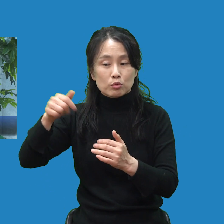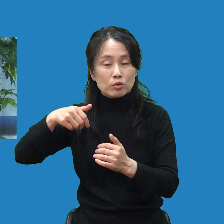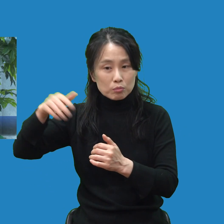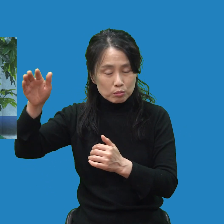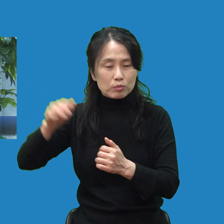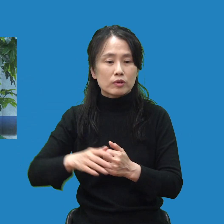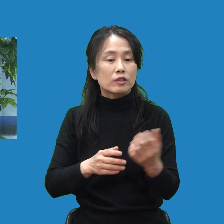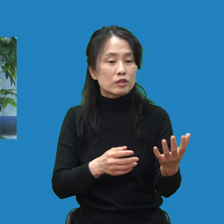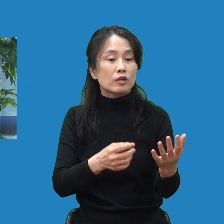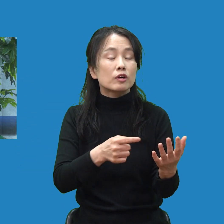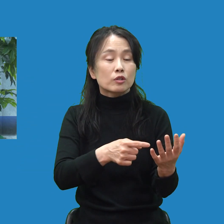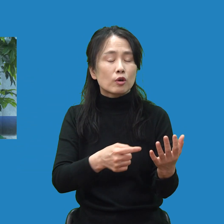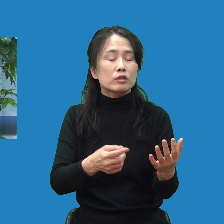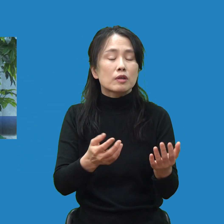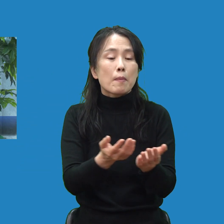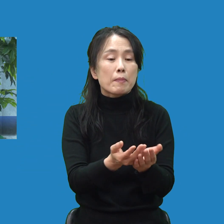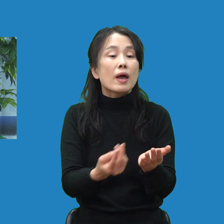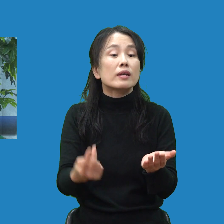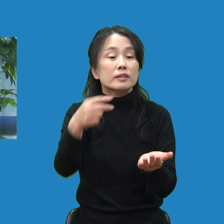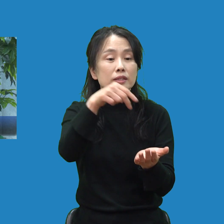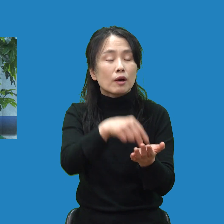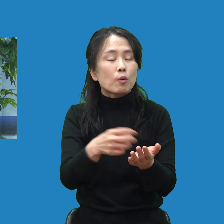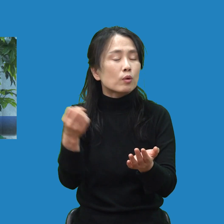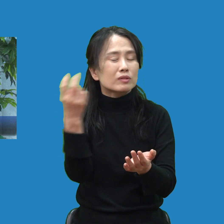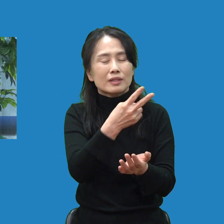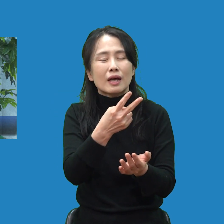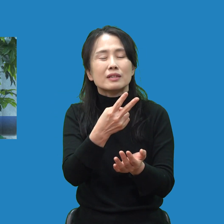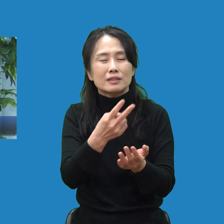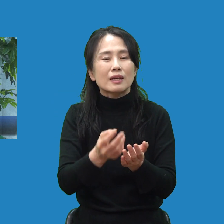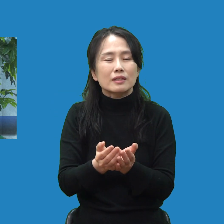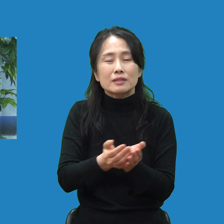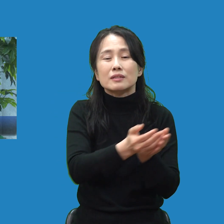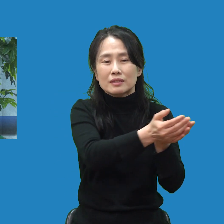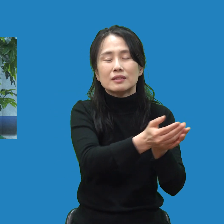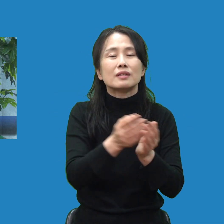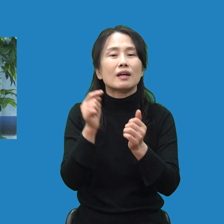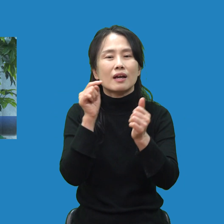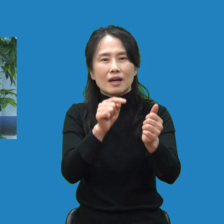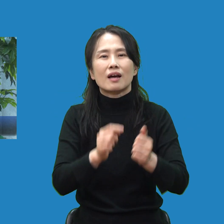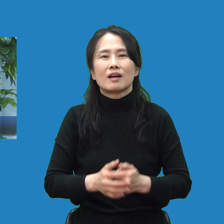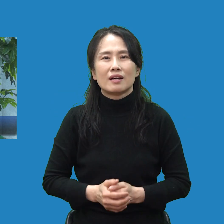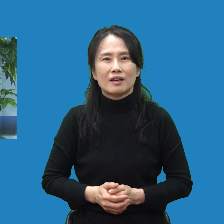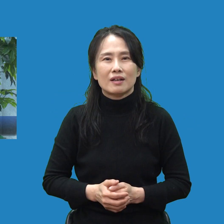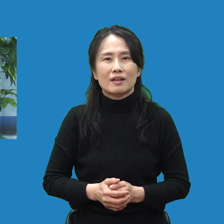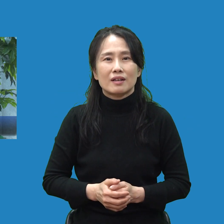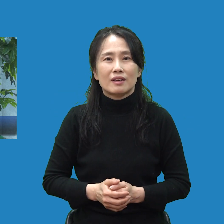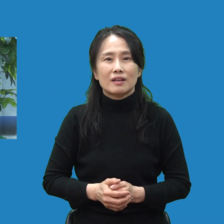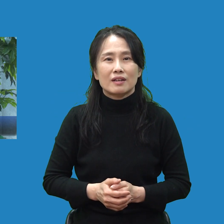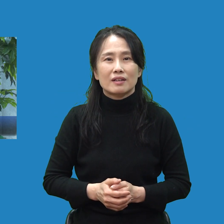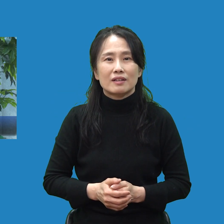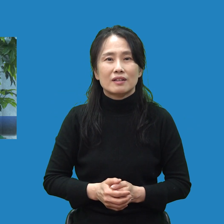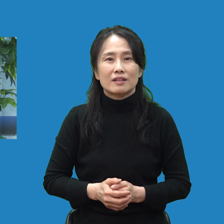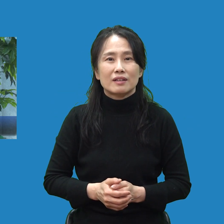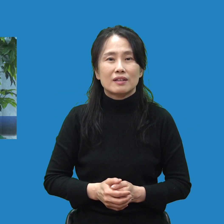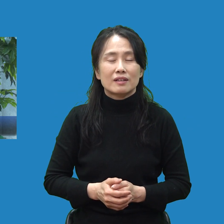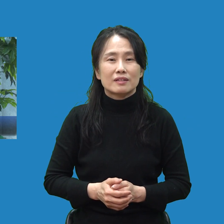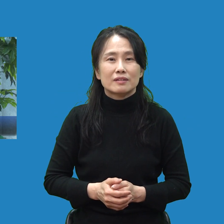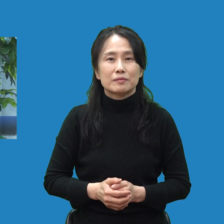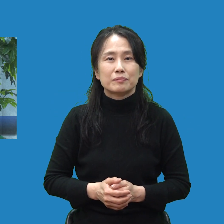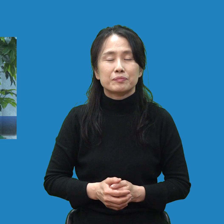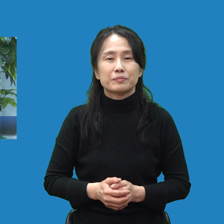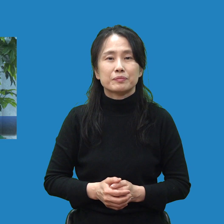타고 다시 건너편 베세다로 가라. 아까 베세다 이 중심부로